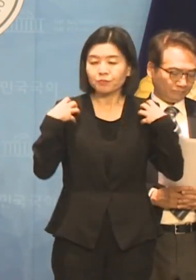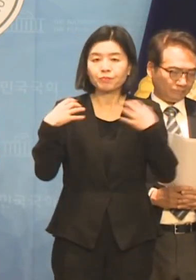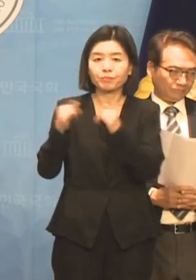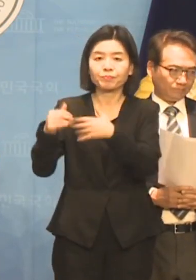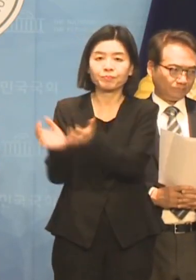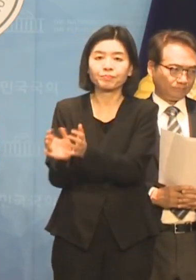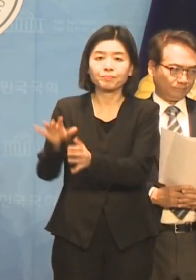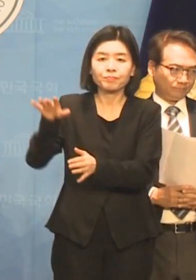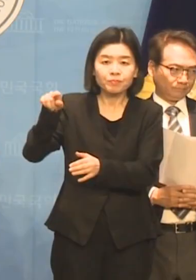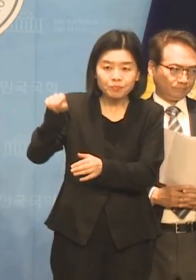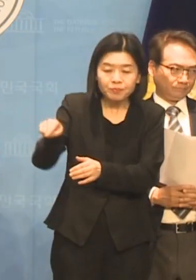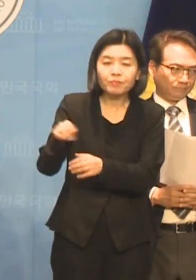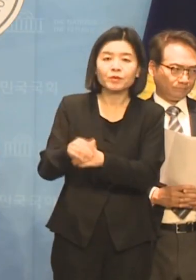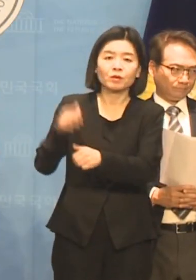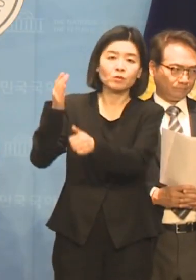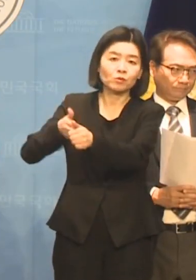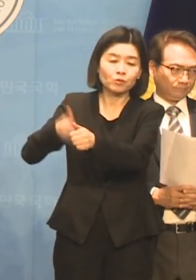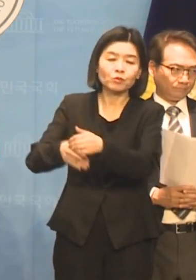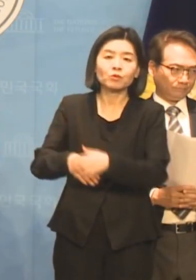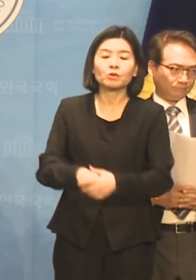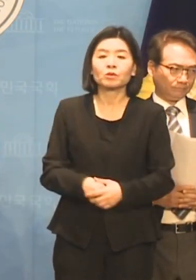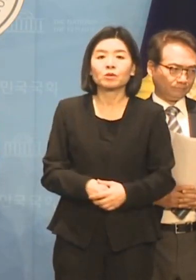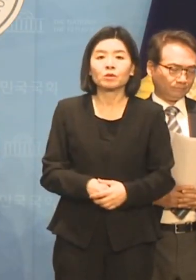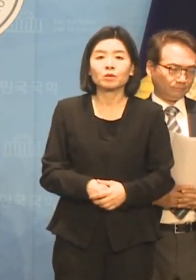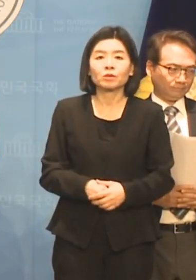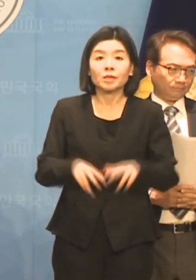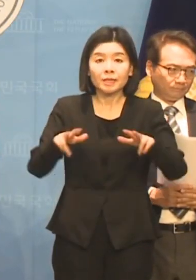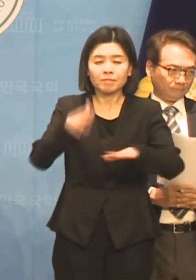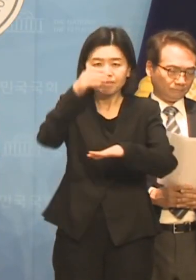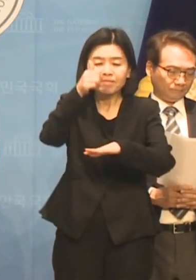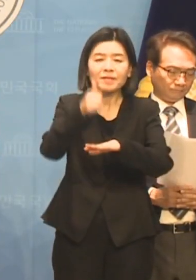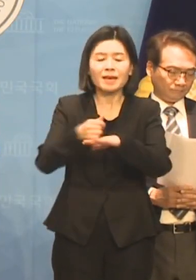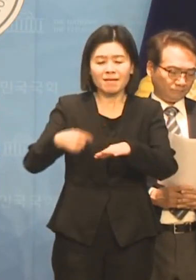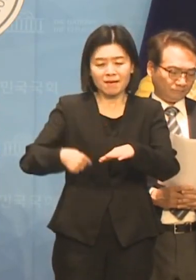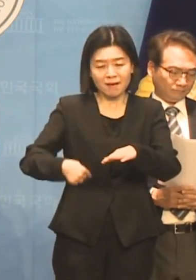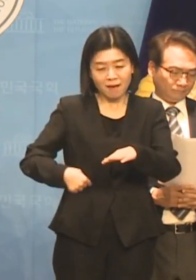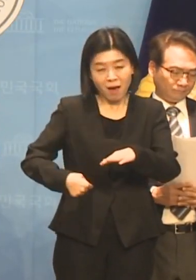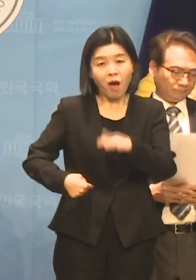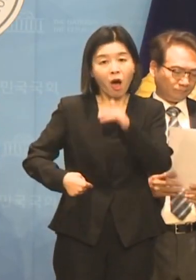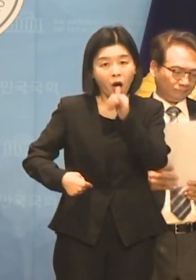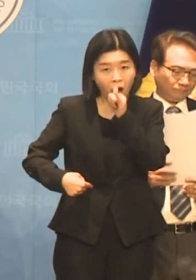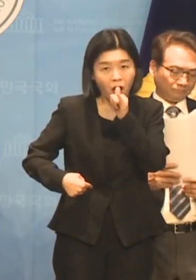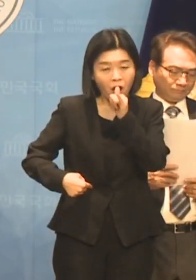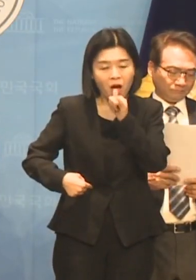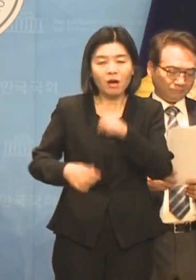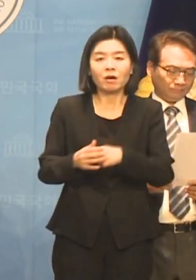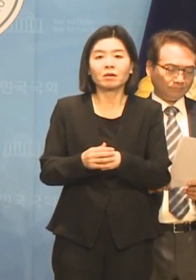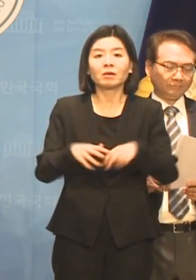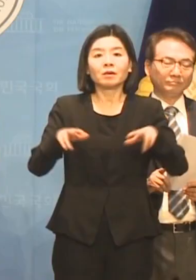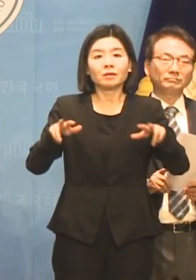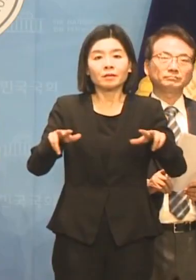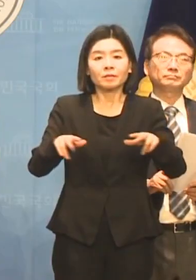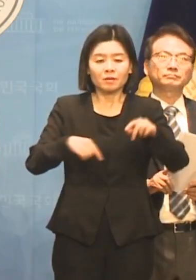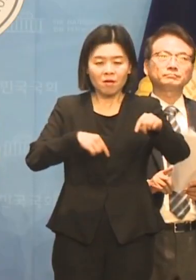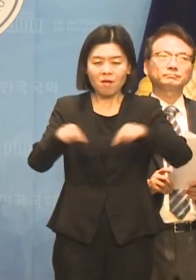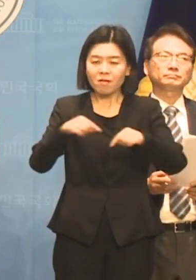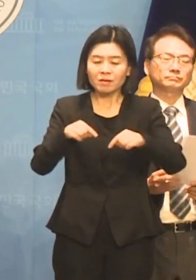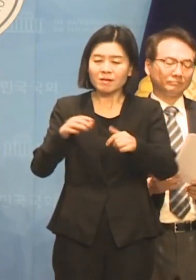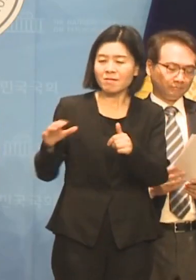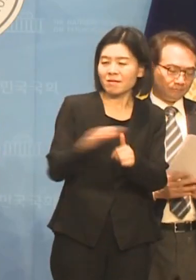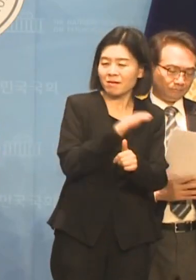여당에 강력 촉구합니다. 마지막 양심이 남아있다면 더 이상의 정치